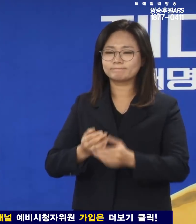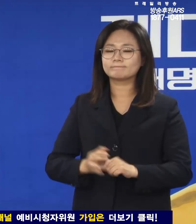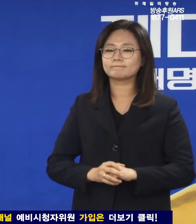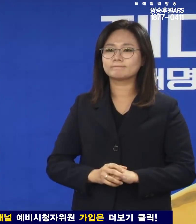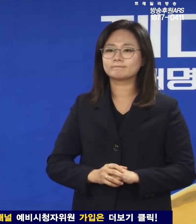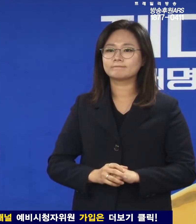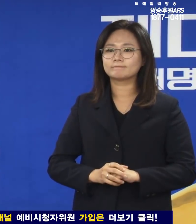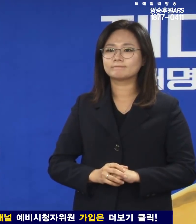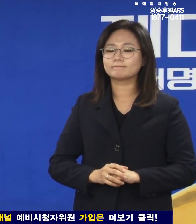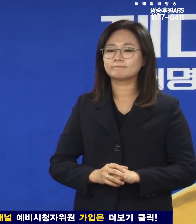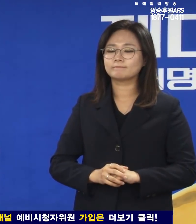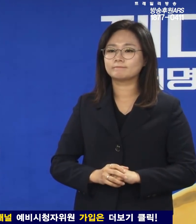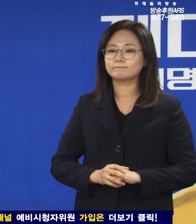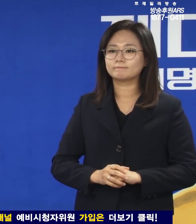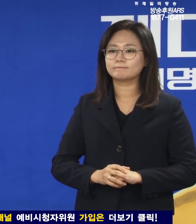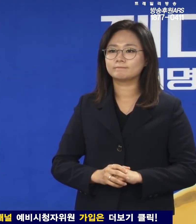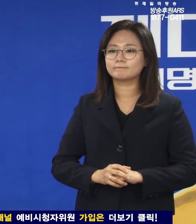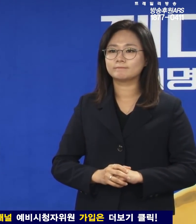하십시오.